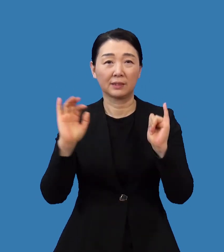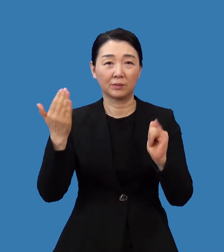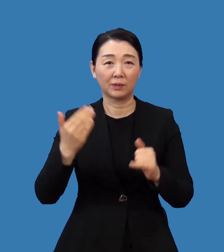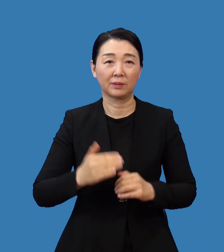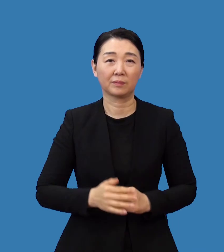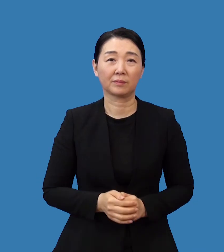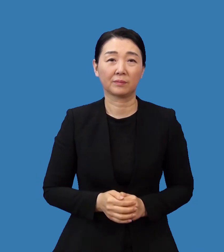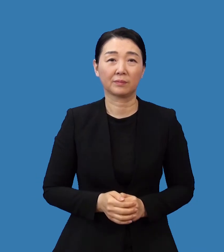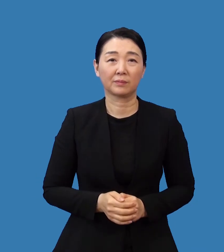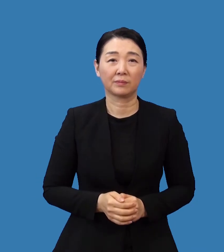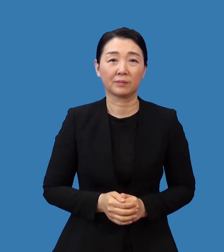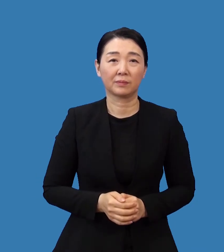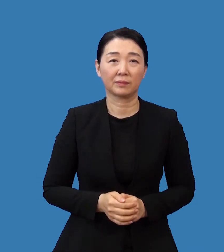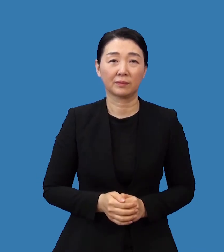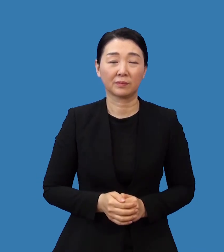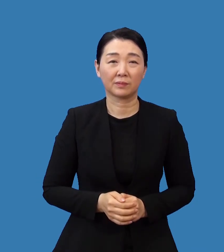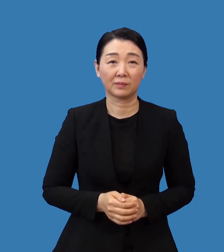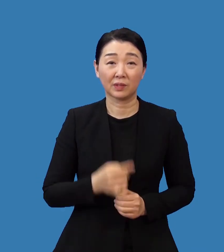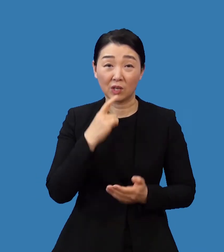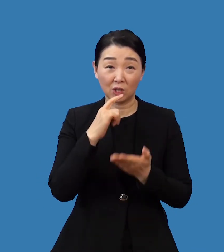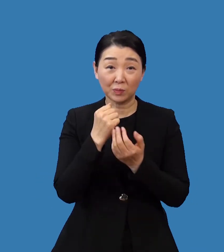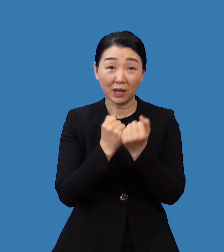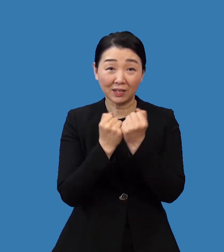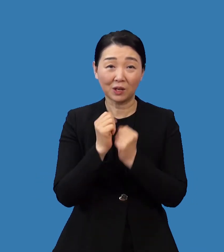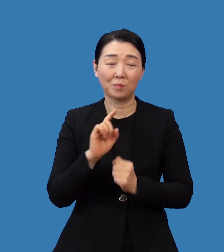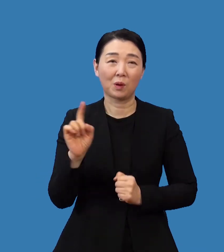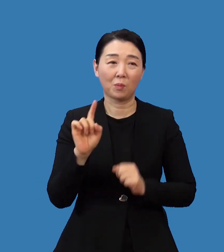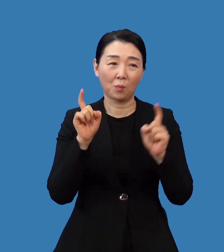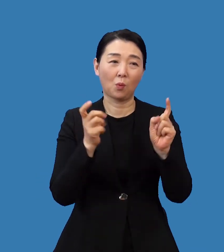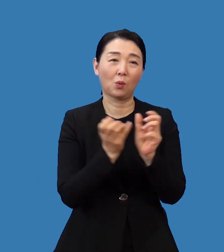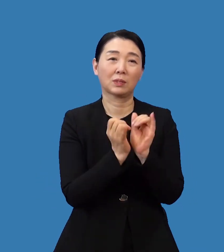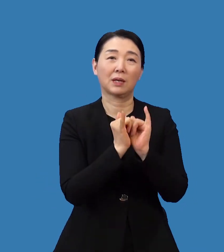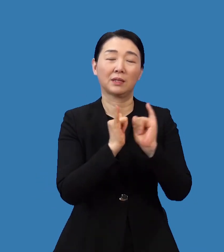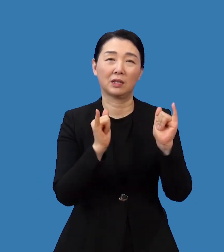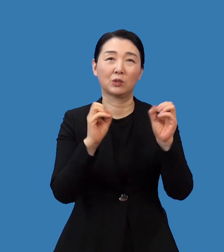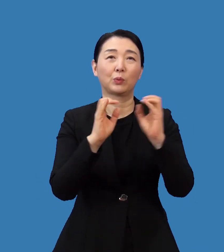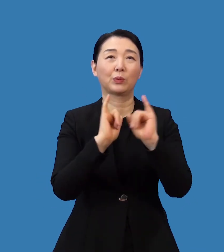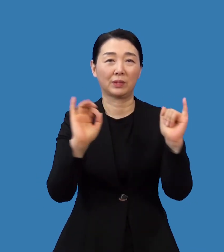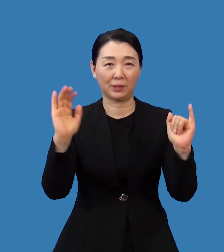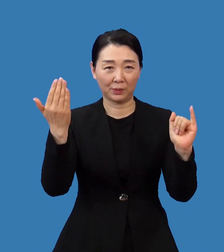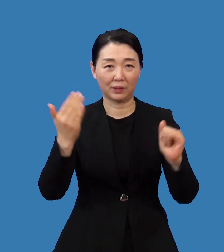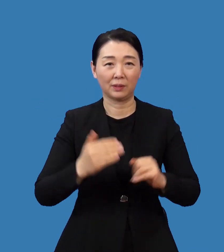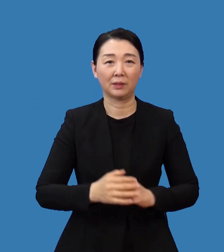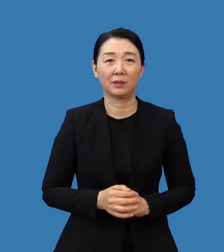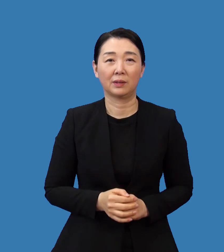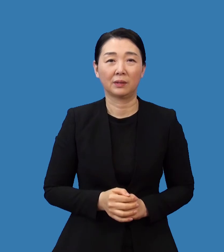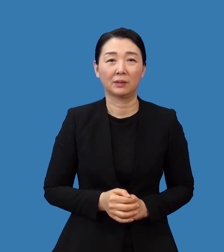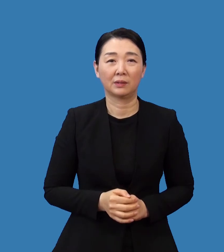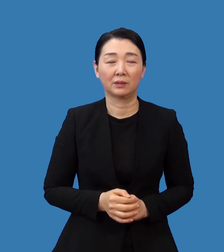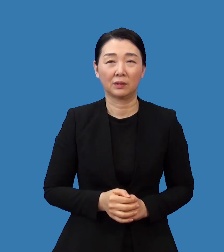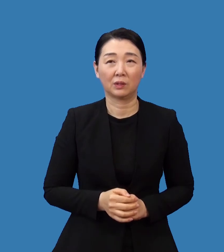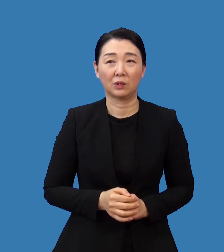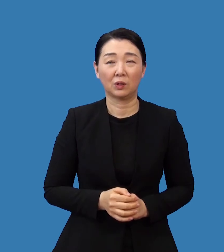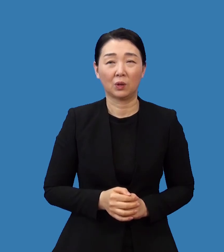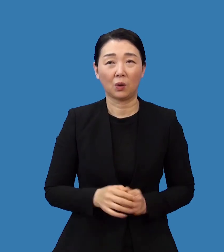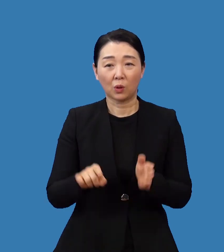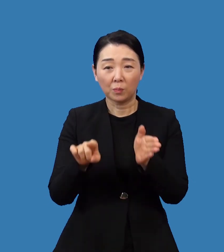되었습니다. 더 쉽게 말하면 목자들이 전도자가 된 것입니다. 한